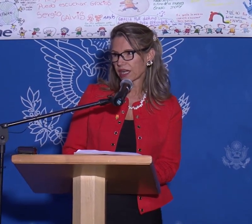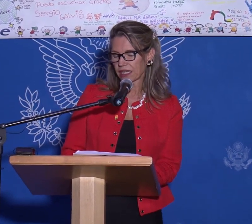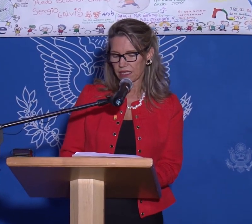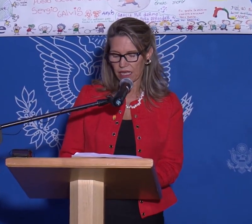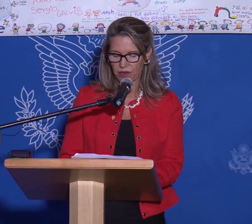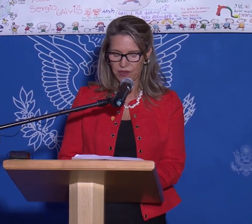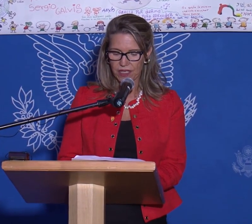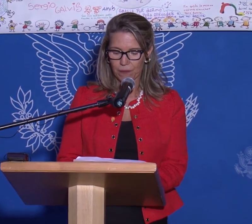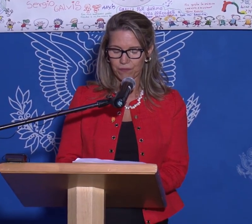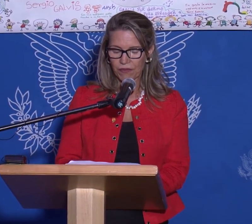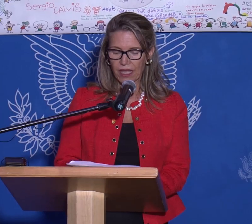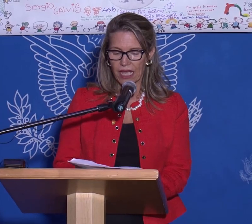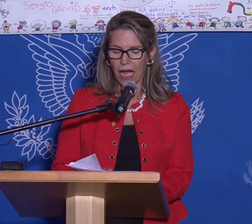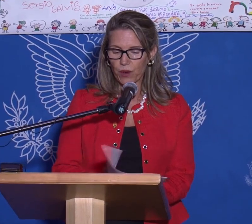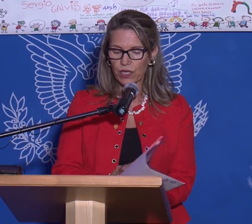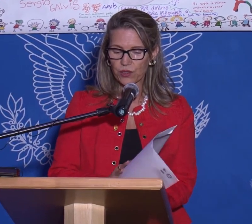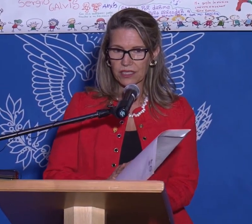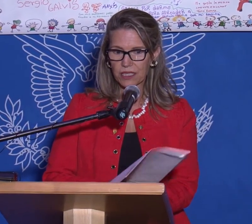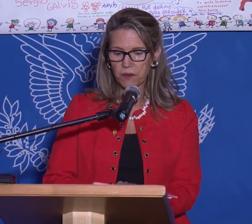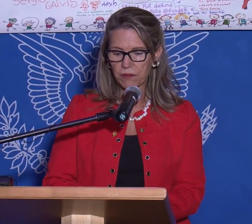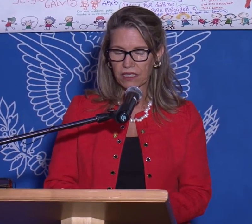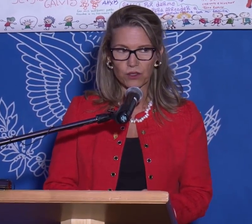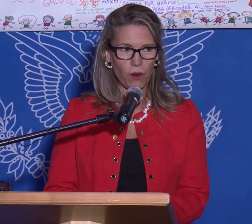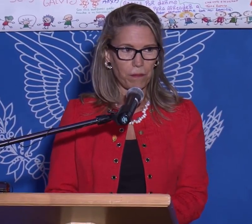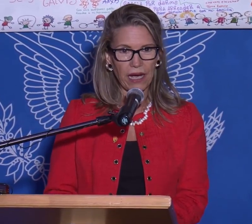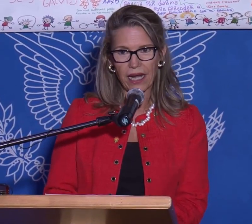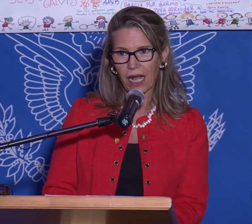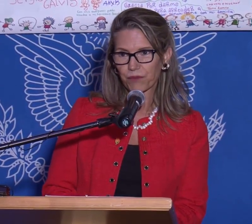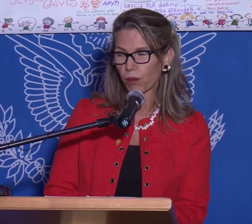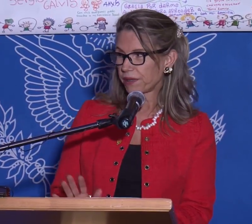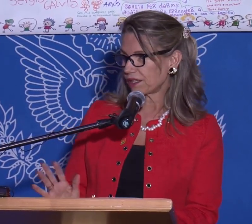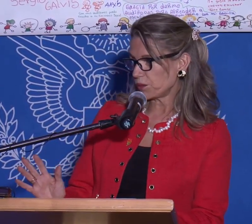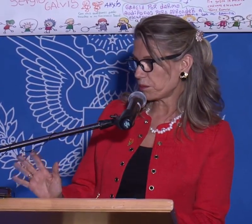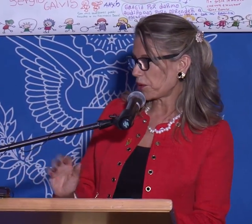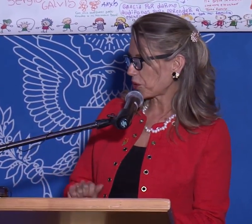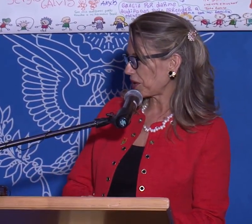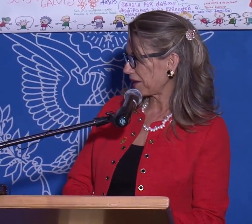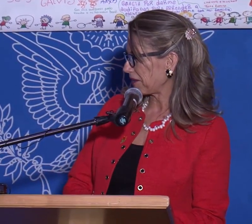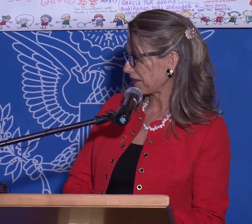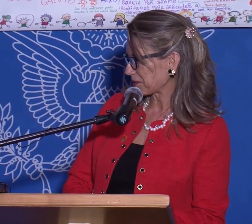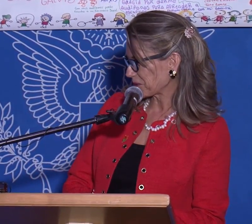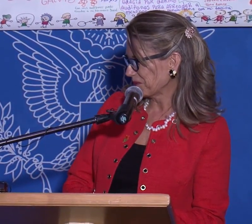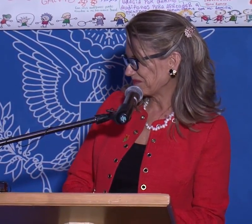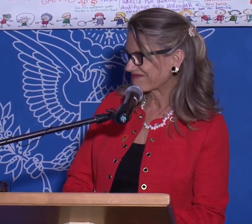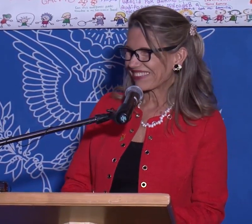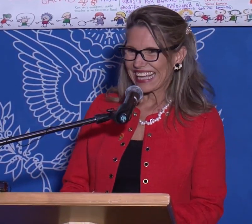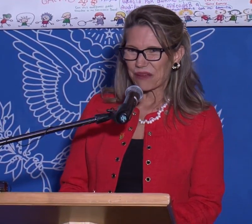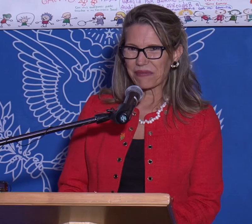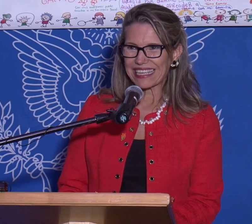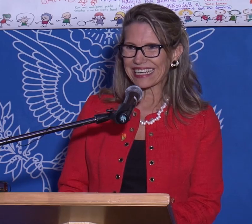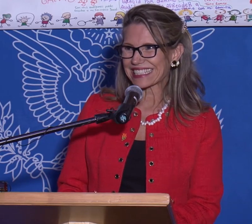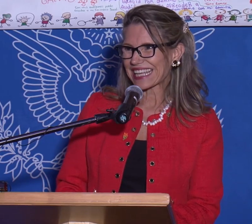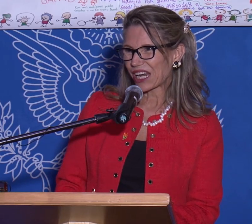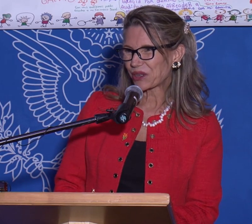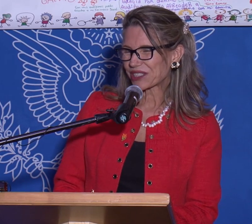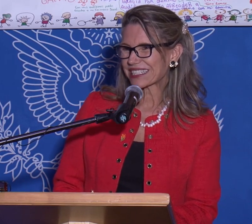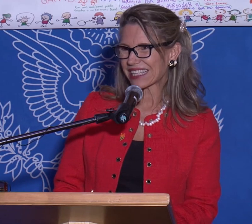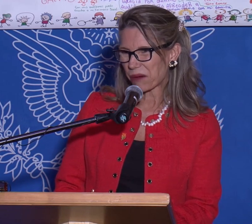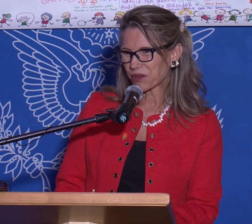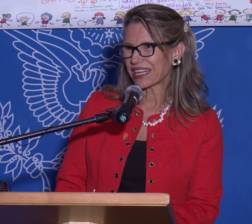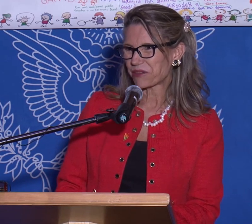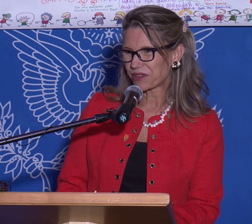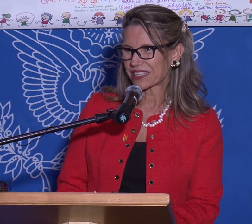mejor calidad de vida. Aprovecho en este momento para, copiándome un poco de la idea de Sue, pedirles a los